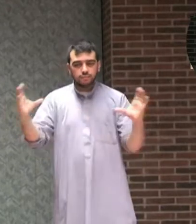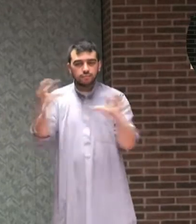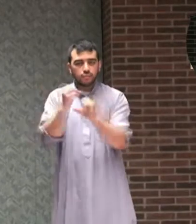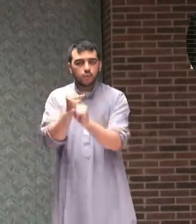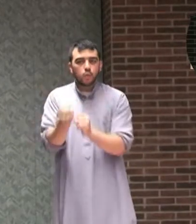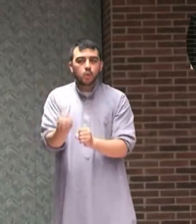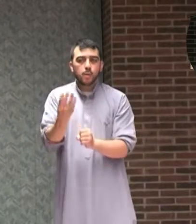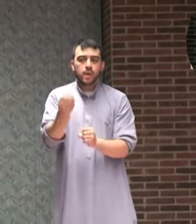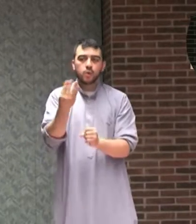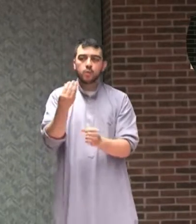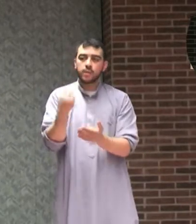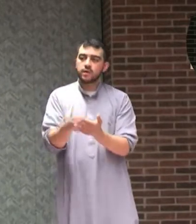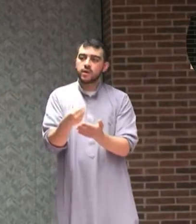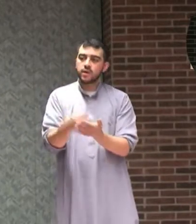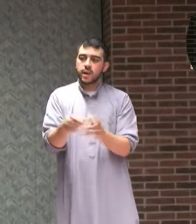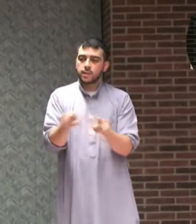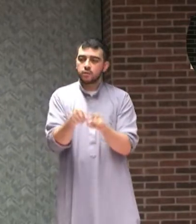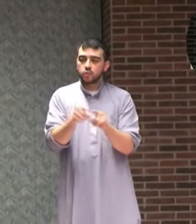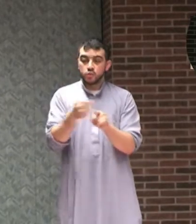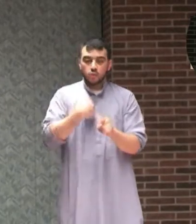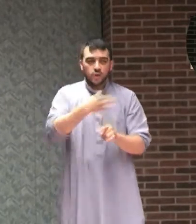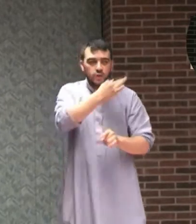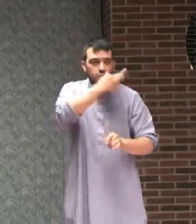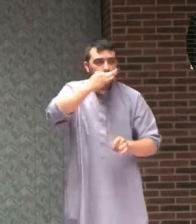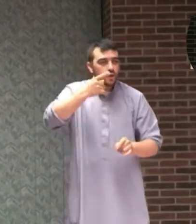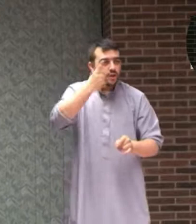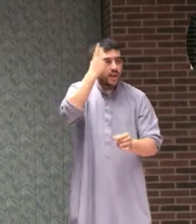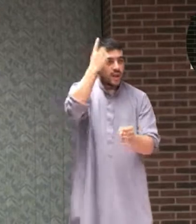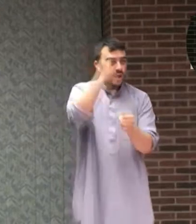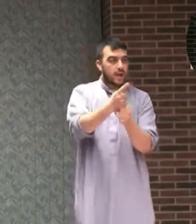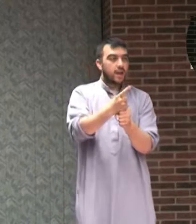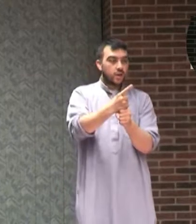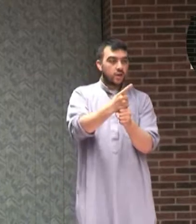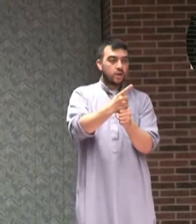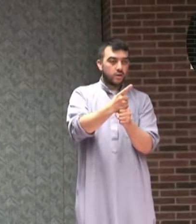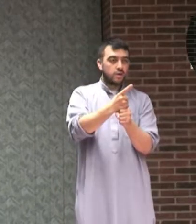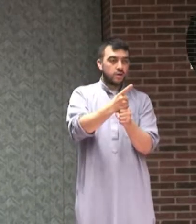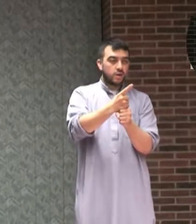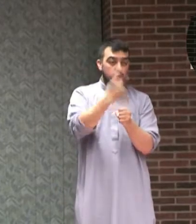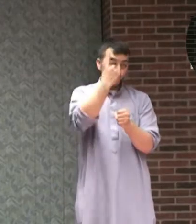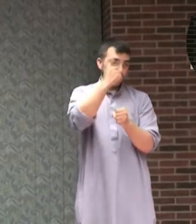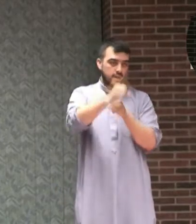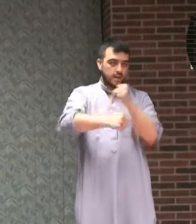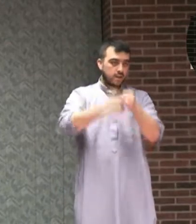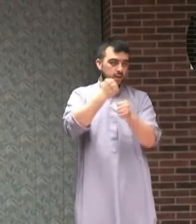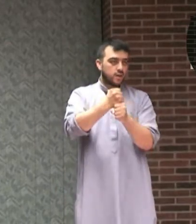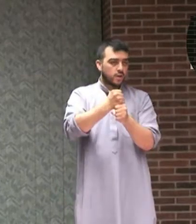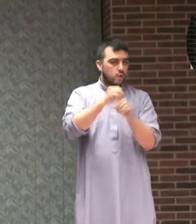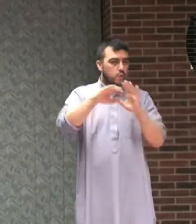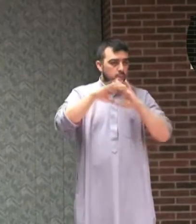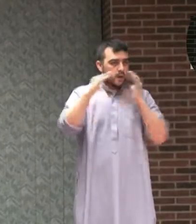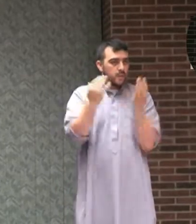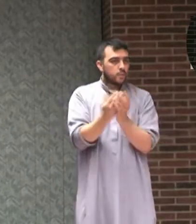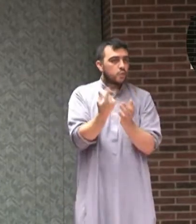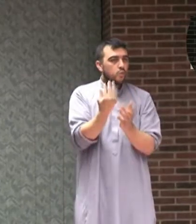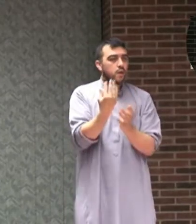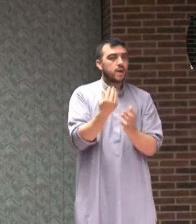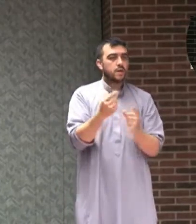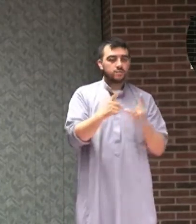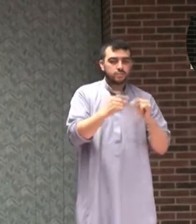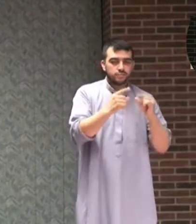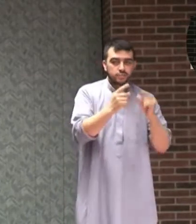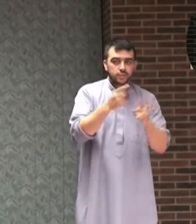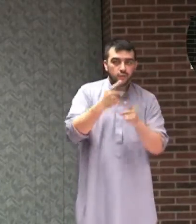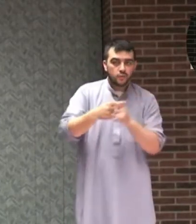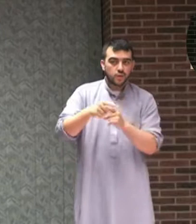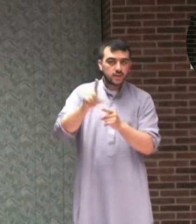Shawwal, cela équivaut au fait de jeûner toute l'année. Comme je vous l'ai dit précédemment, c'est que chaque hasana est multiplié